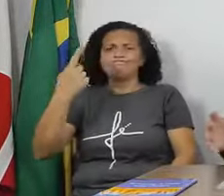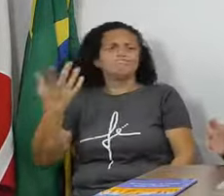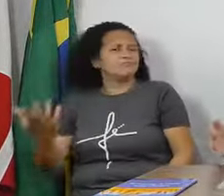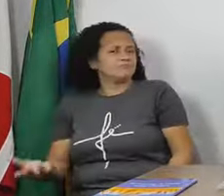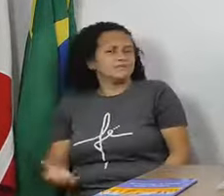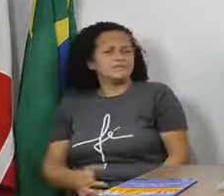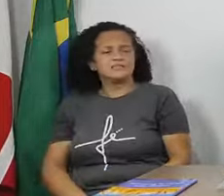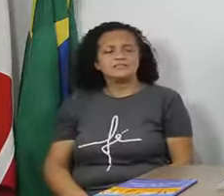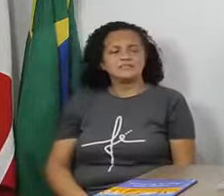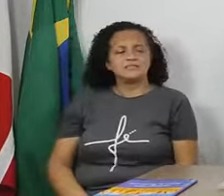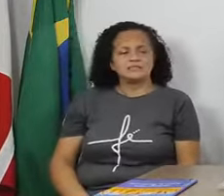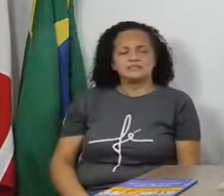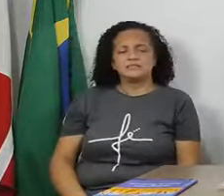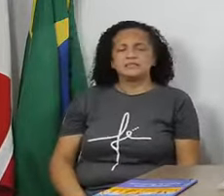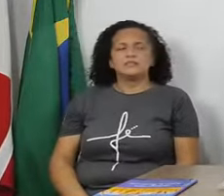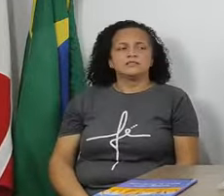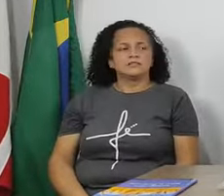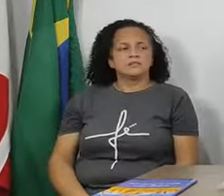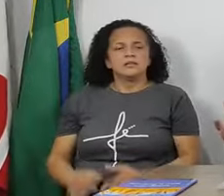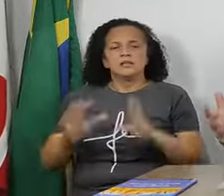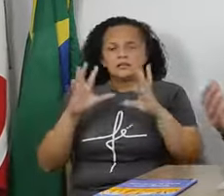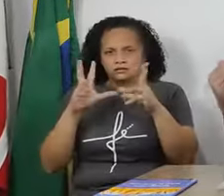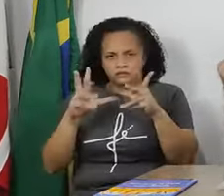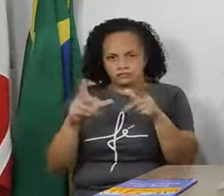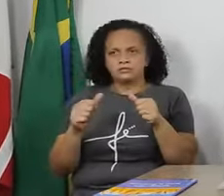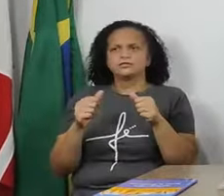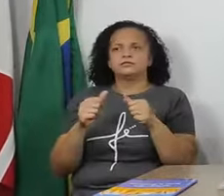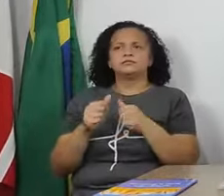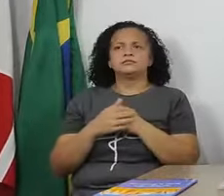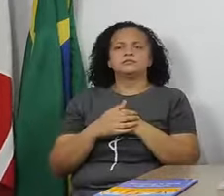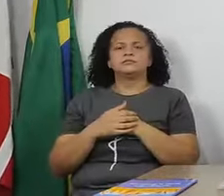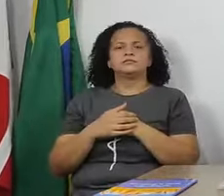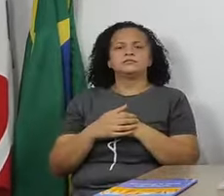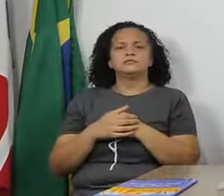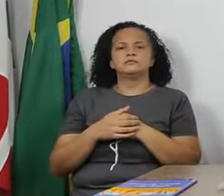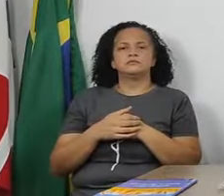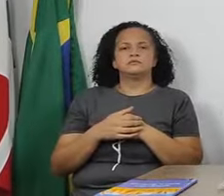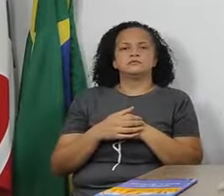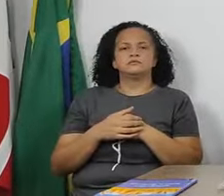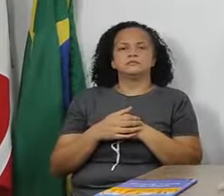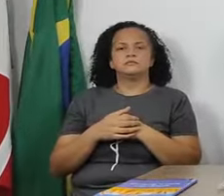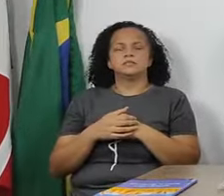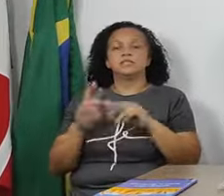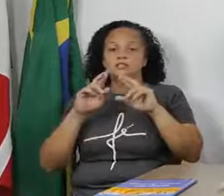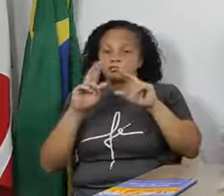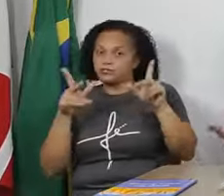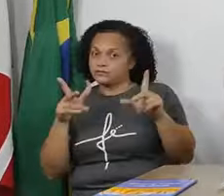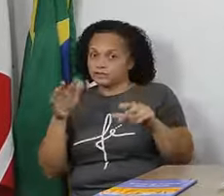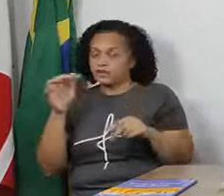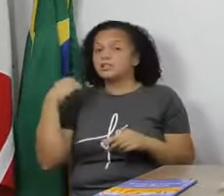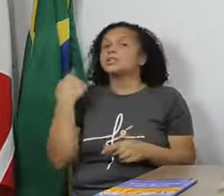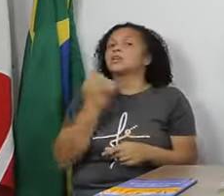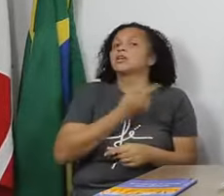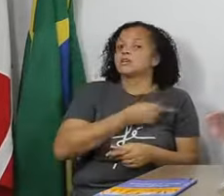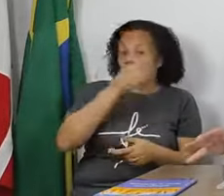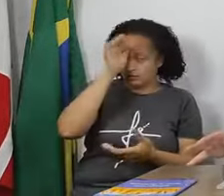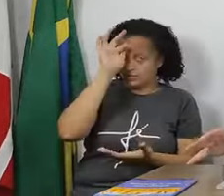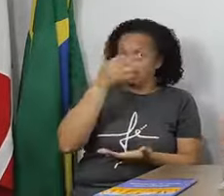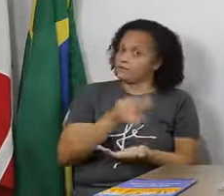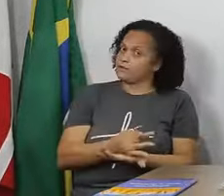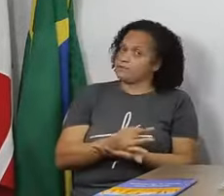veja bem, tudo isso se opõe à nossa fé, se opõe a